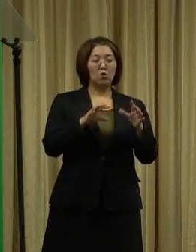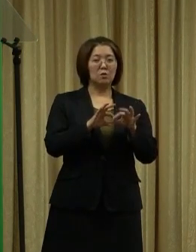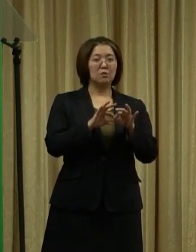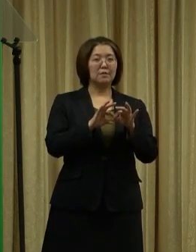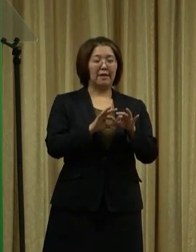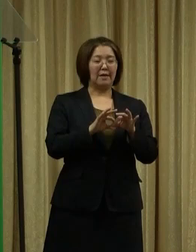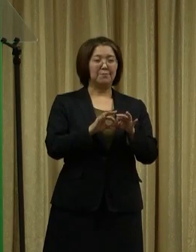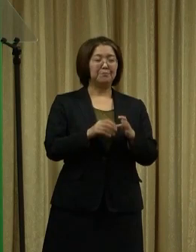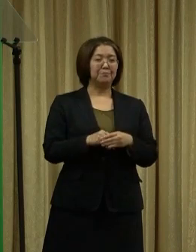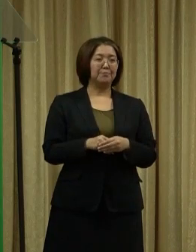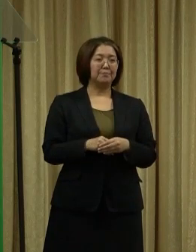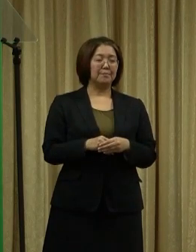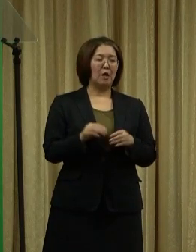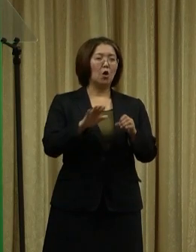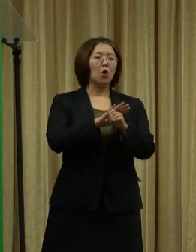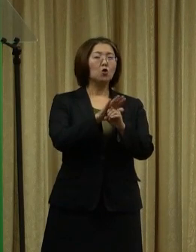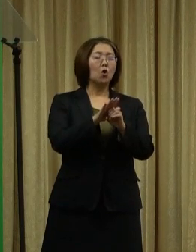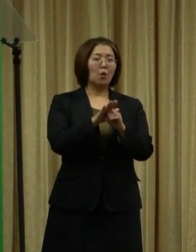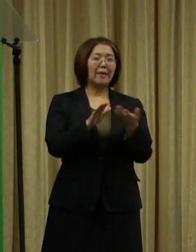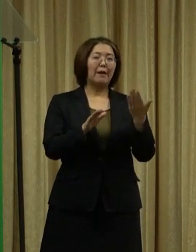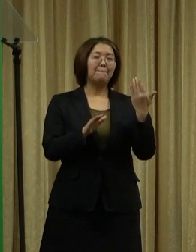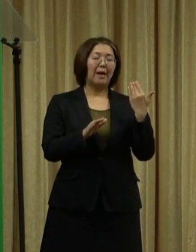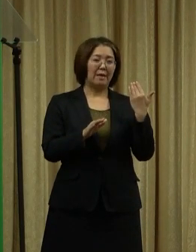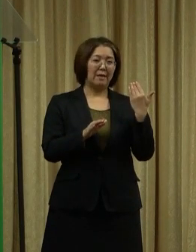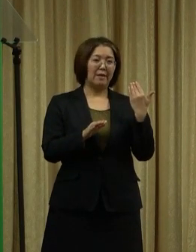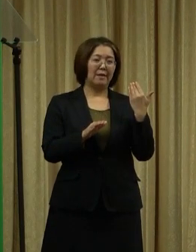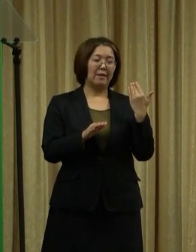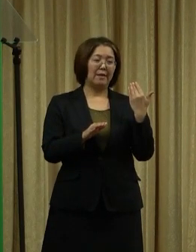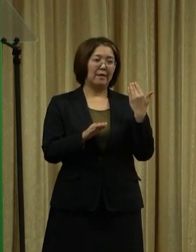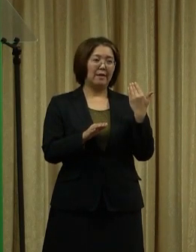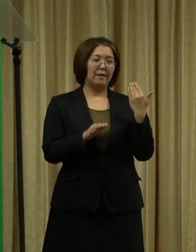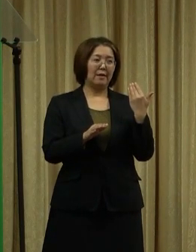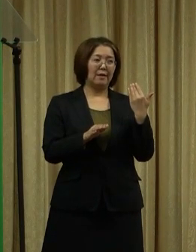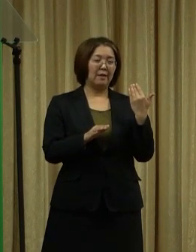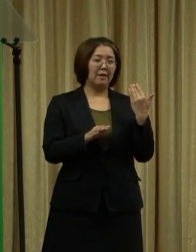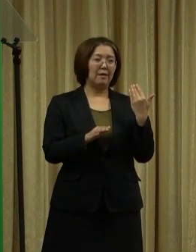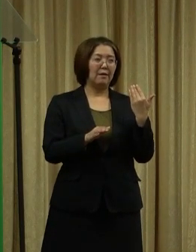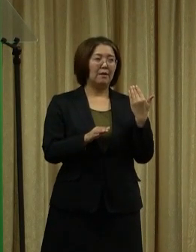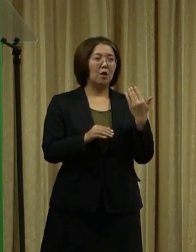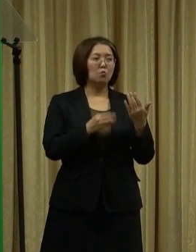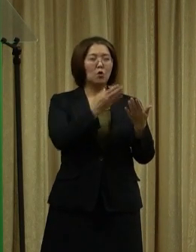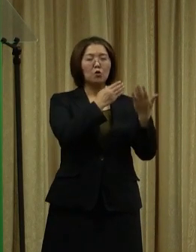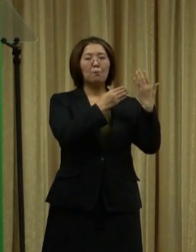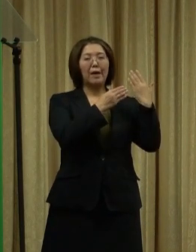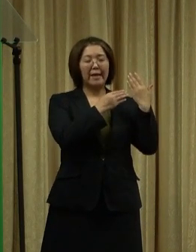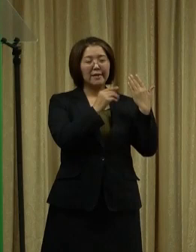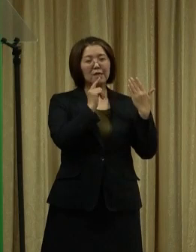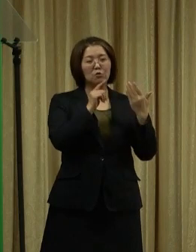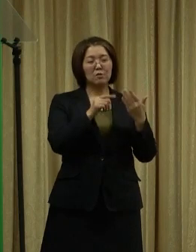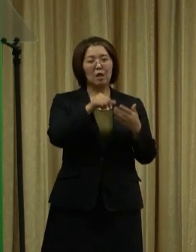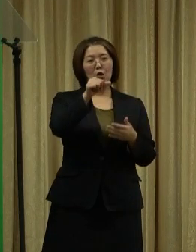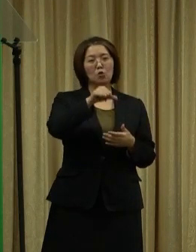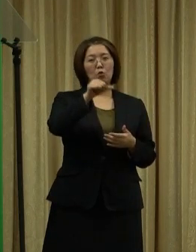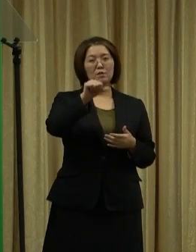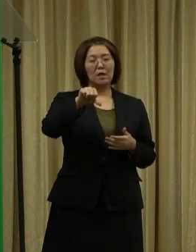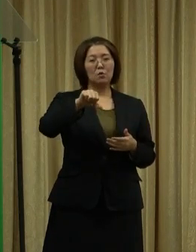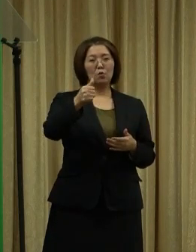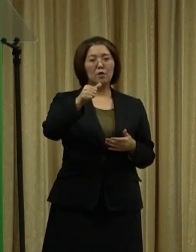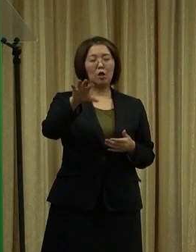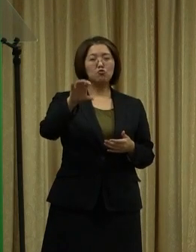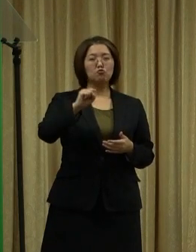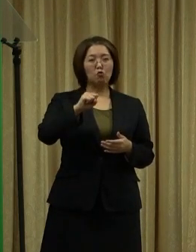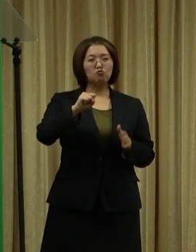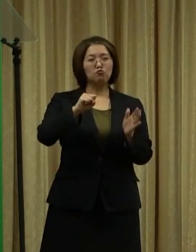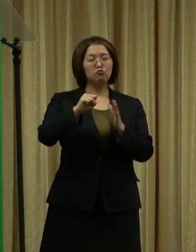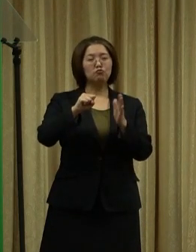が、コロナ前、もう少し 前をたどると、基本はその5500億